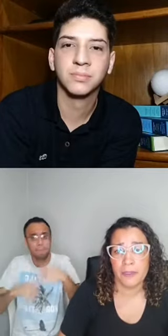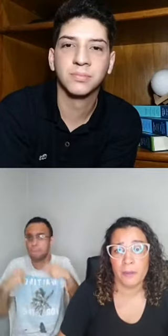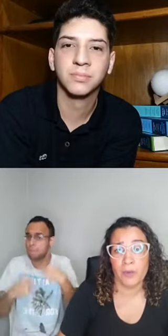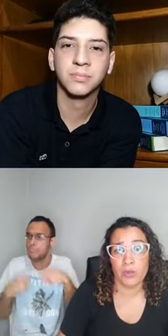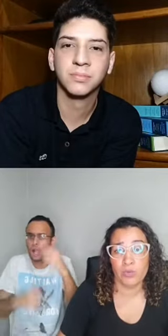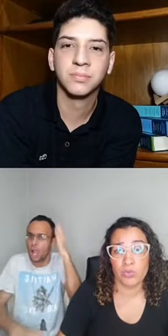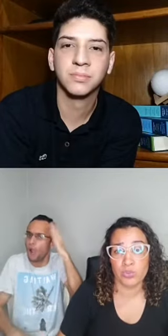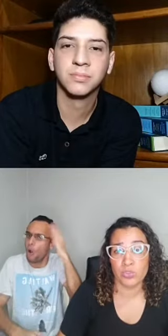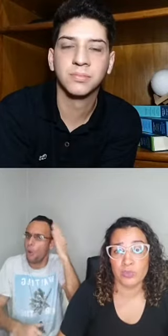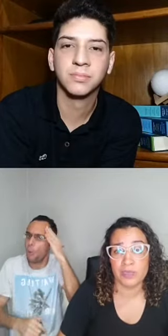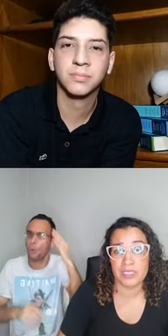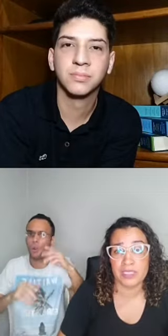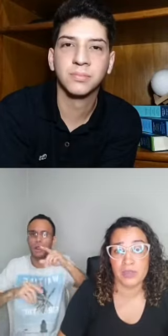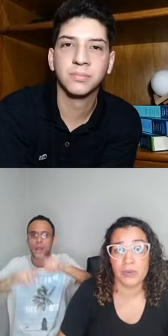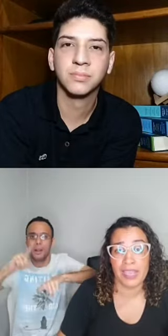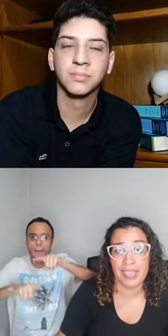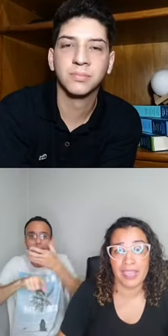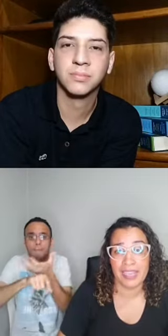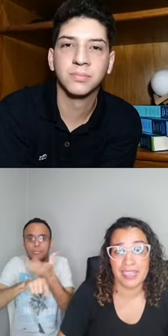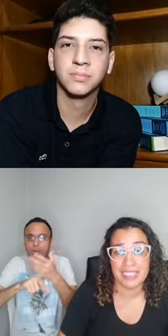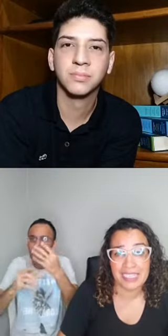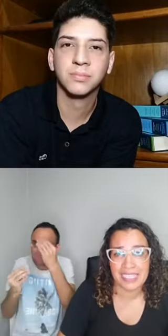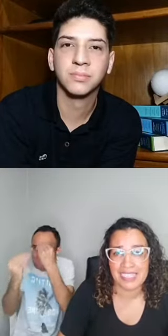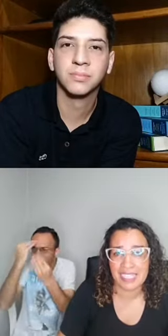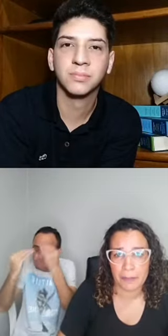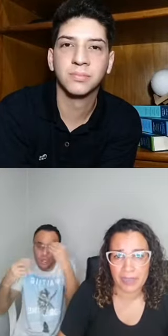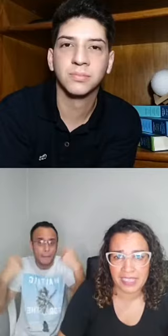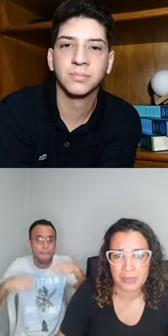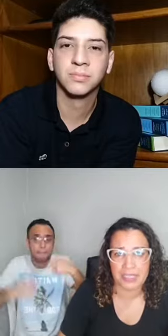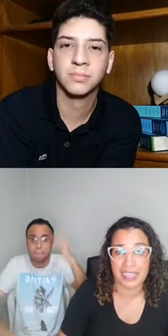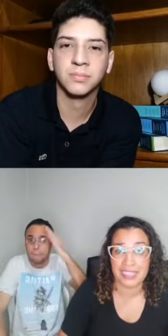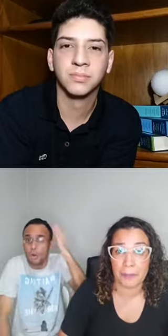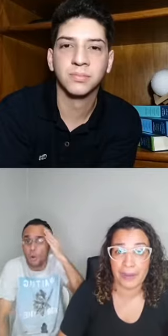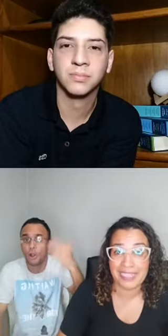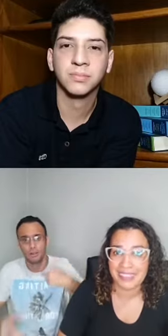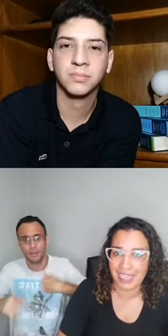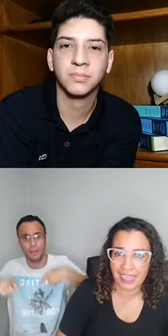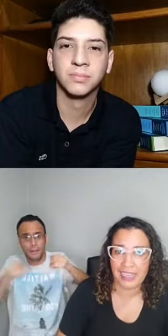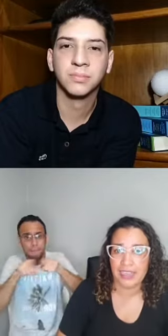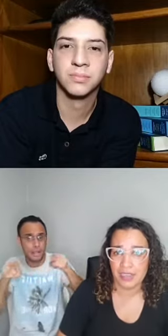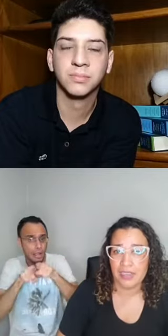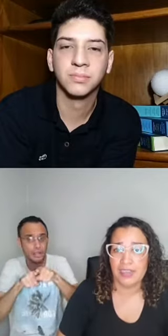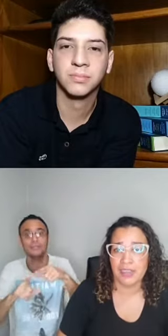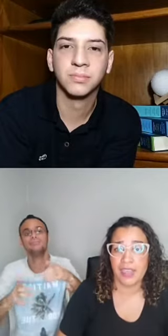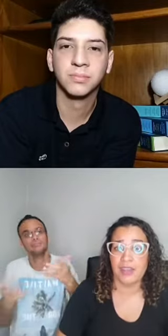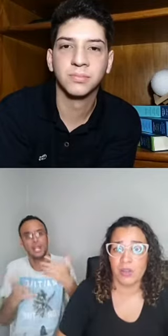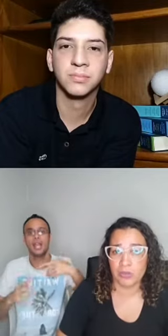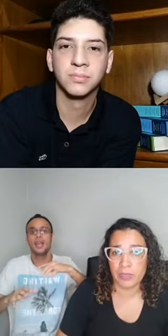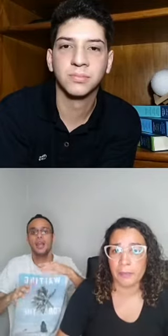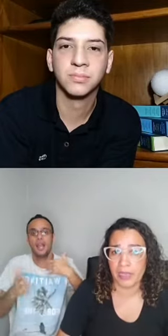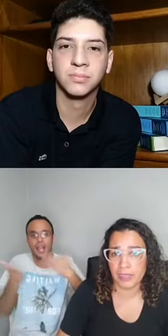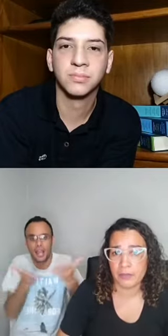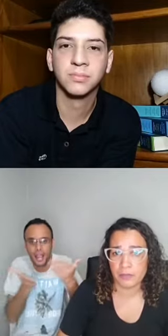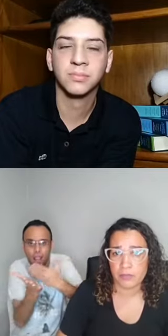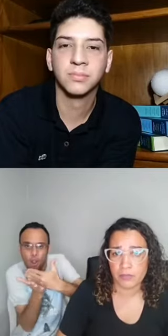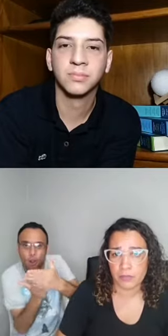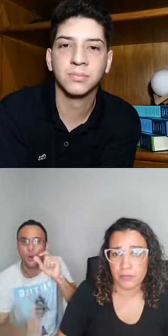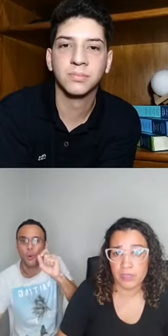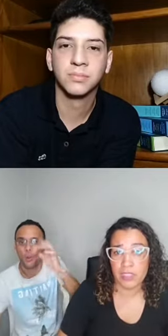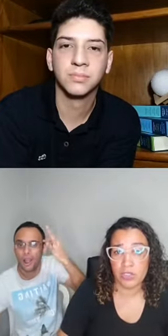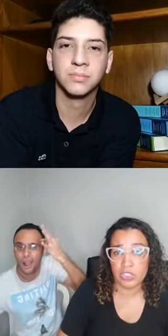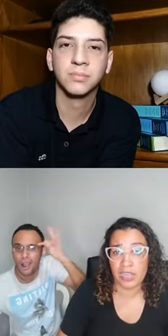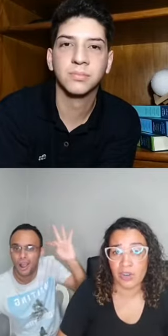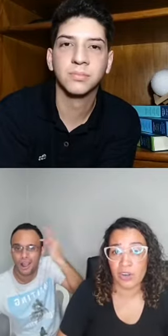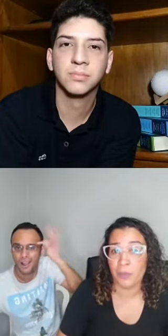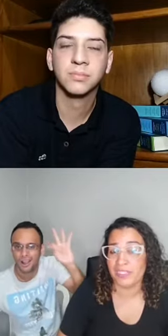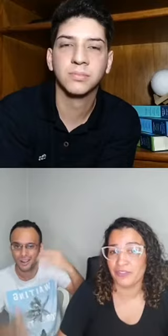né? Porque os surdos precisam entender, saber das matérias, aprender, né? Eu também.